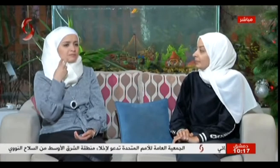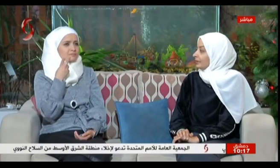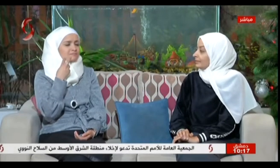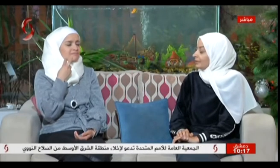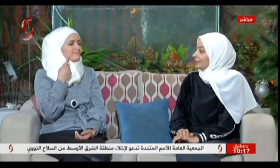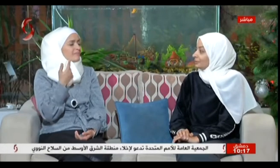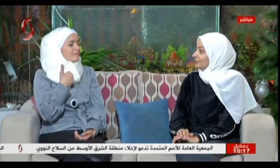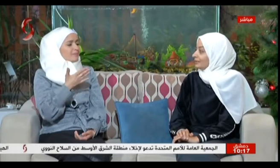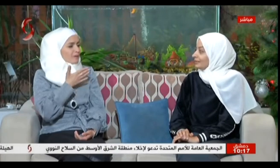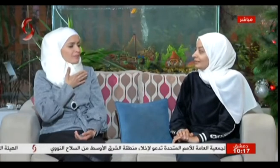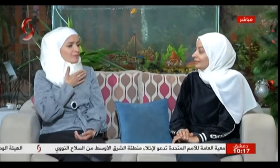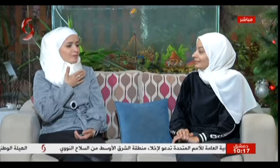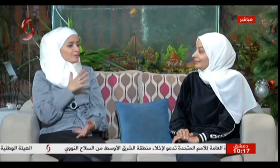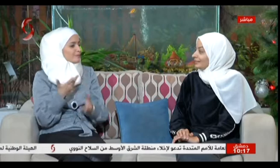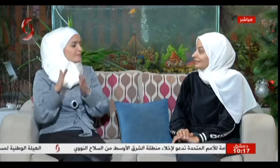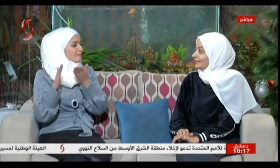رفقاتي السامعين كانوا